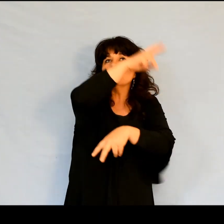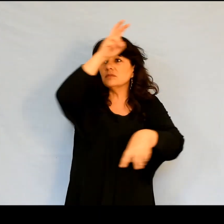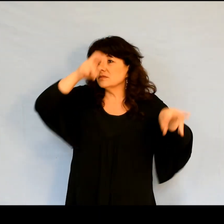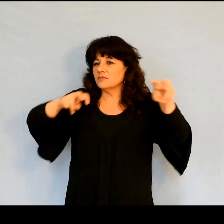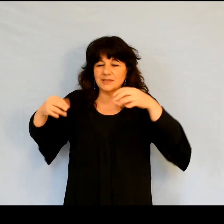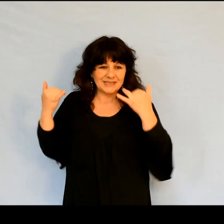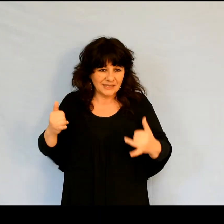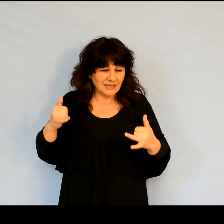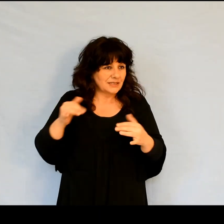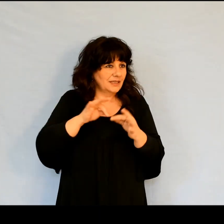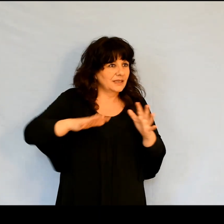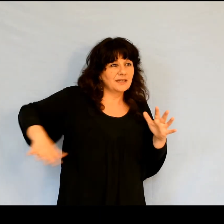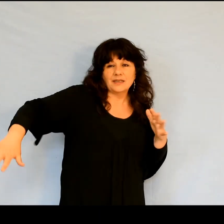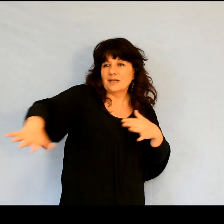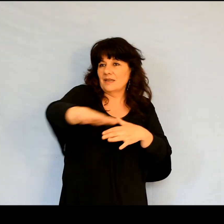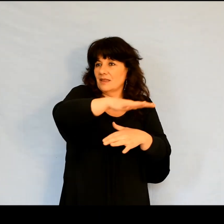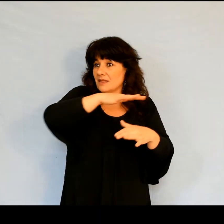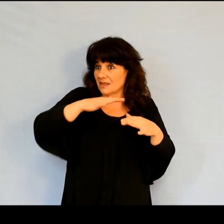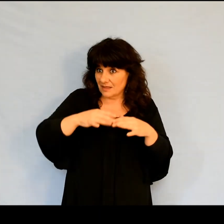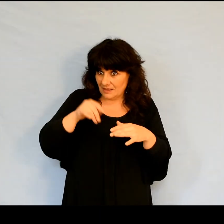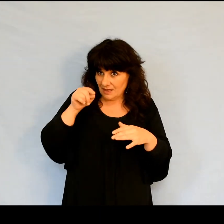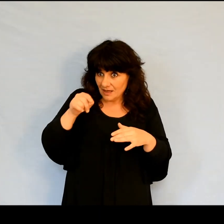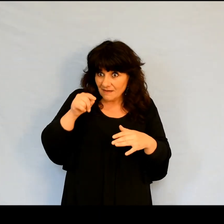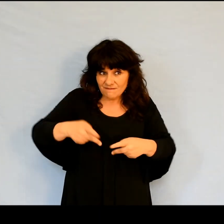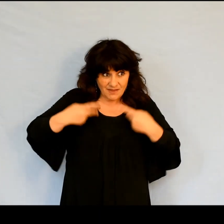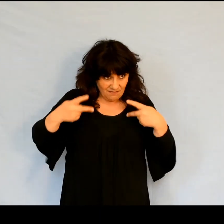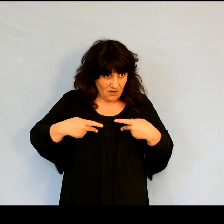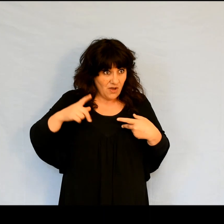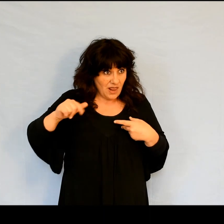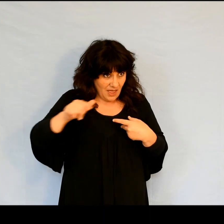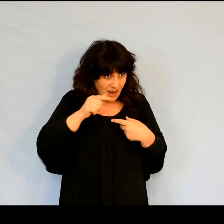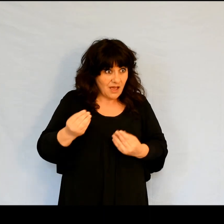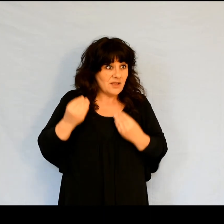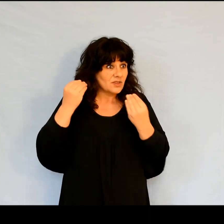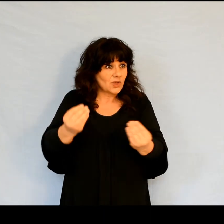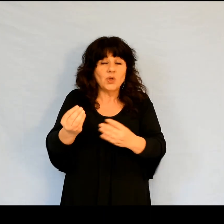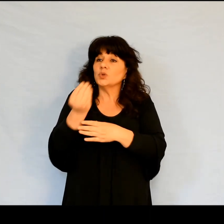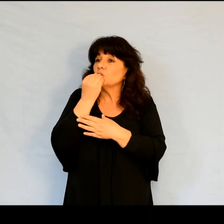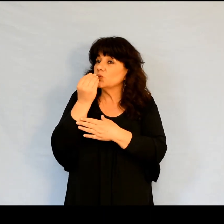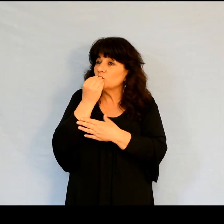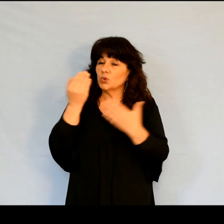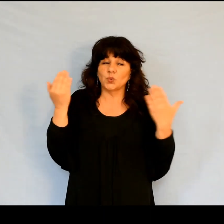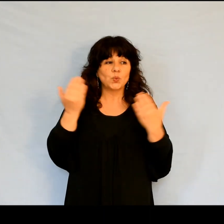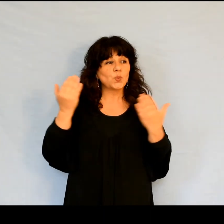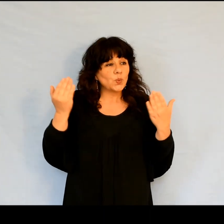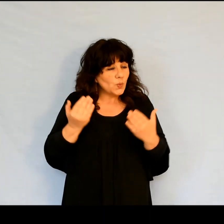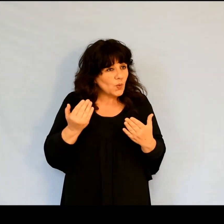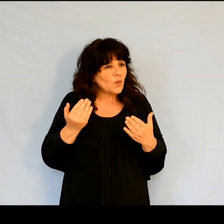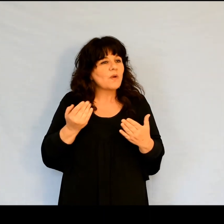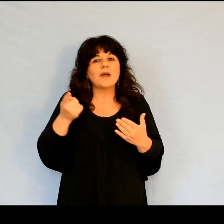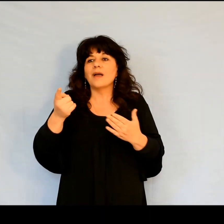terre, et qui a souffle de vie, je donne comme nourriture toute herbe